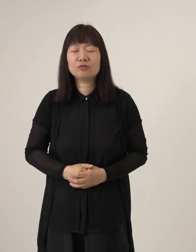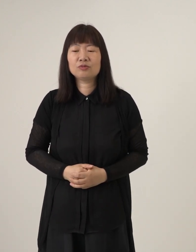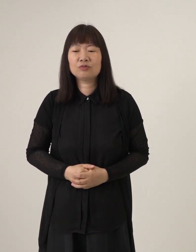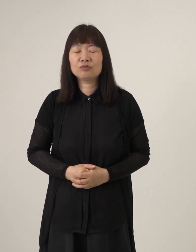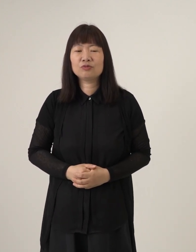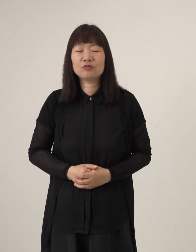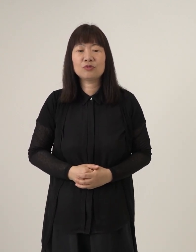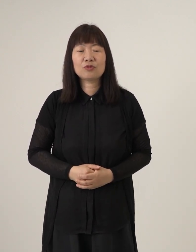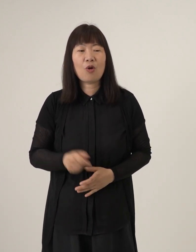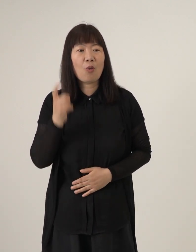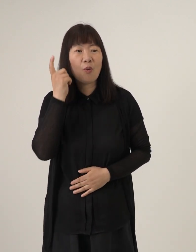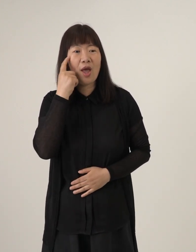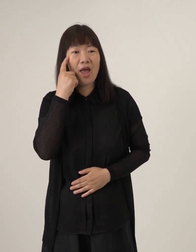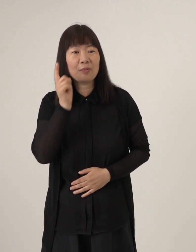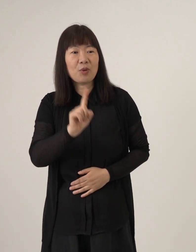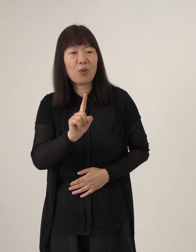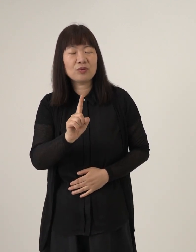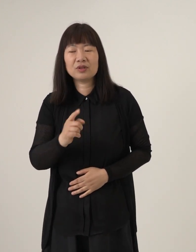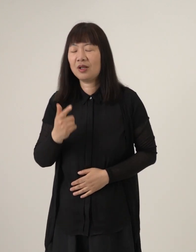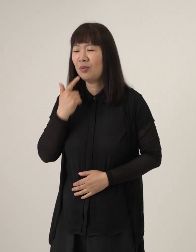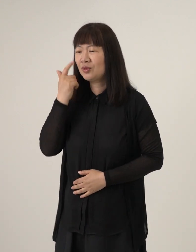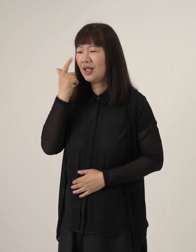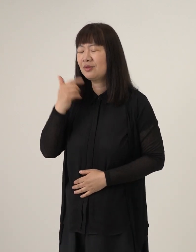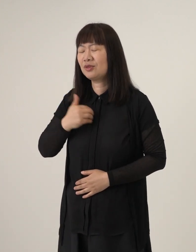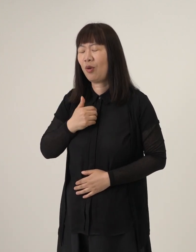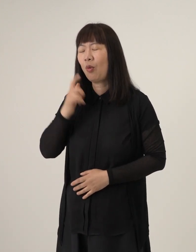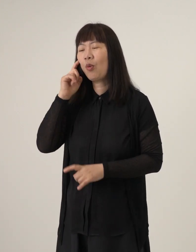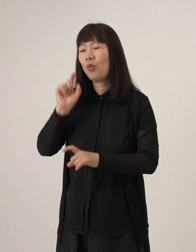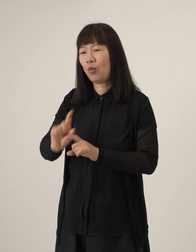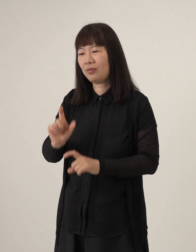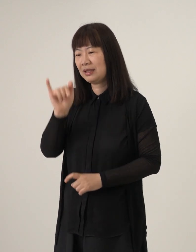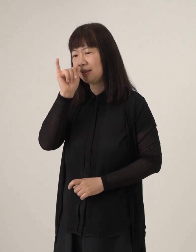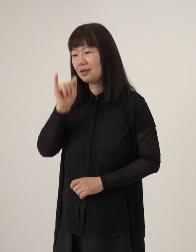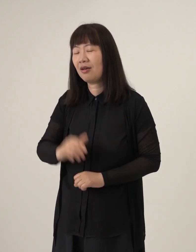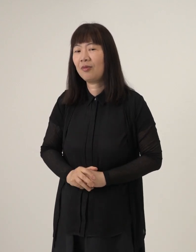일이세요? 목사님, 오랜 고민이 있습니다.